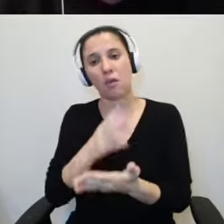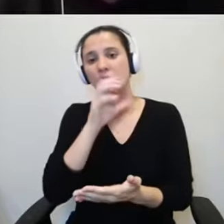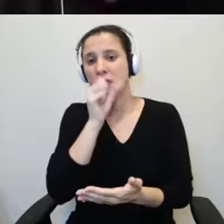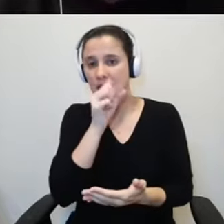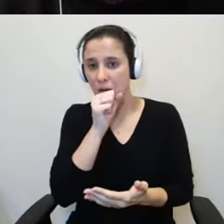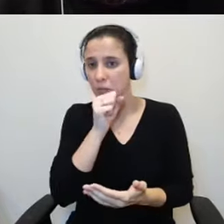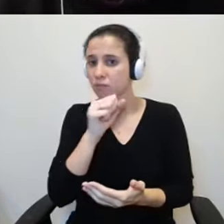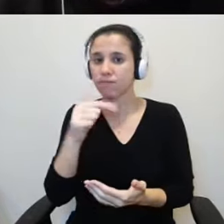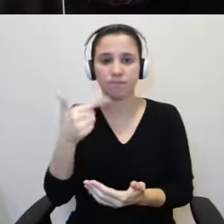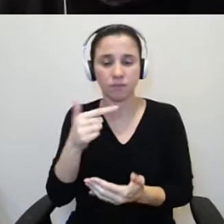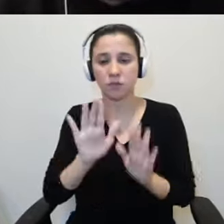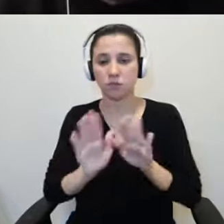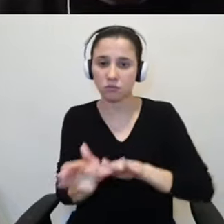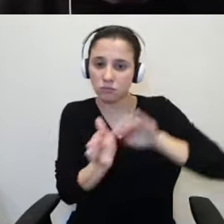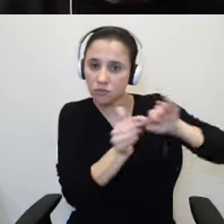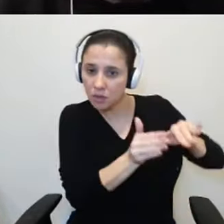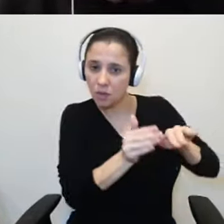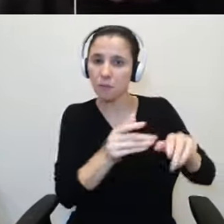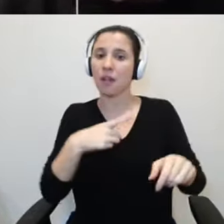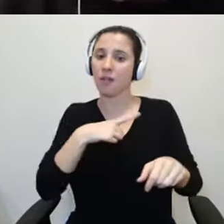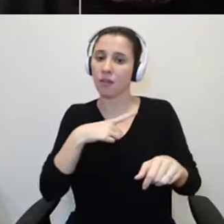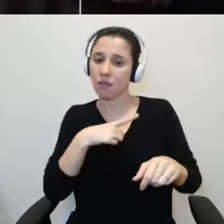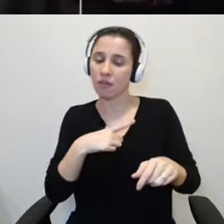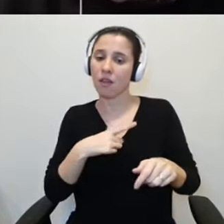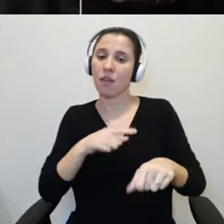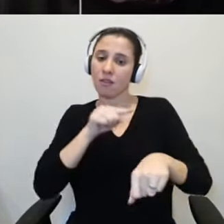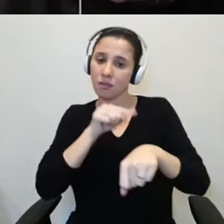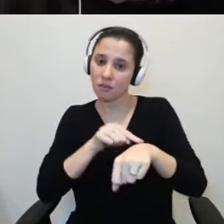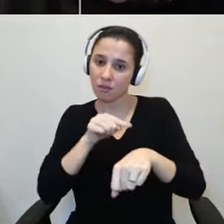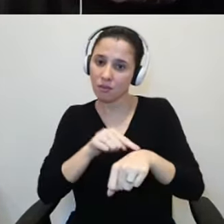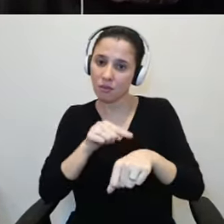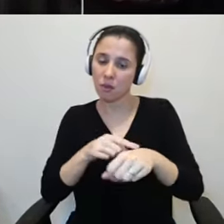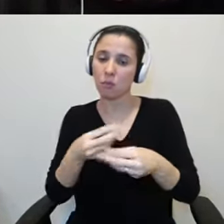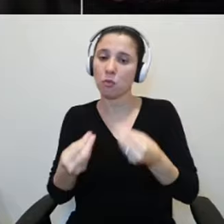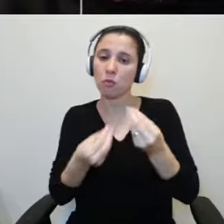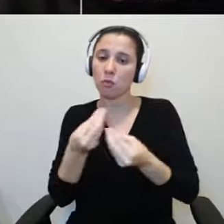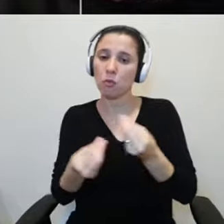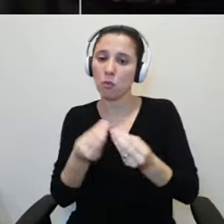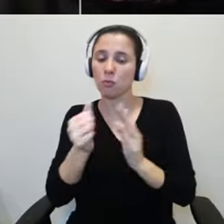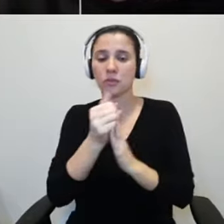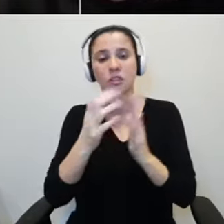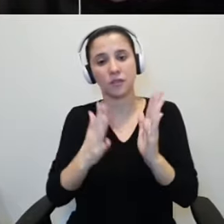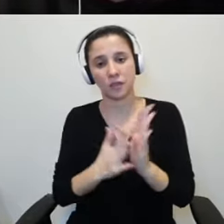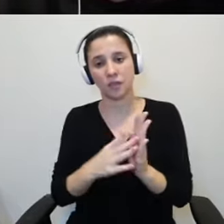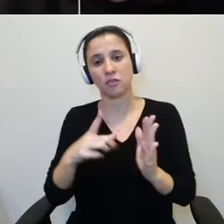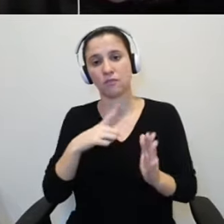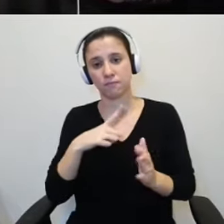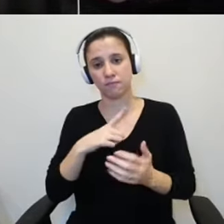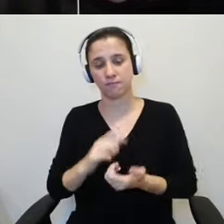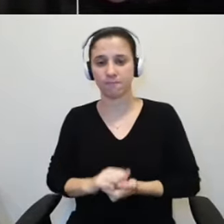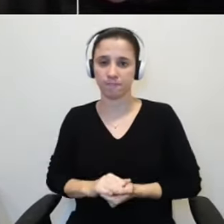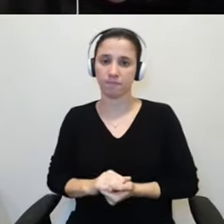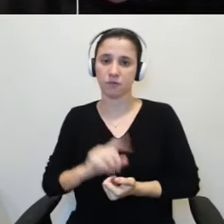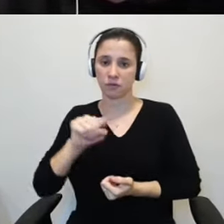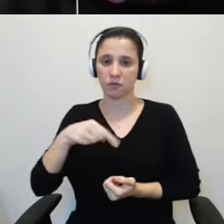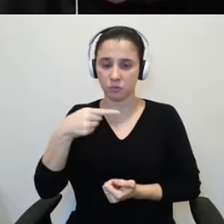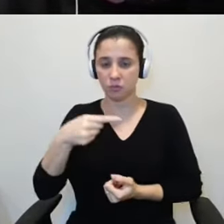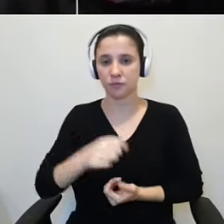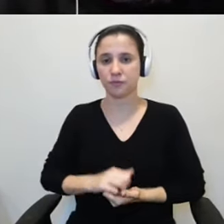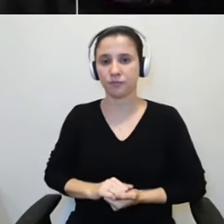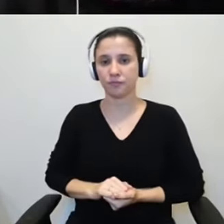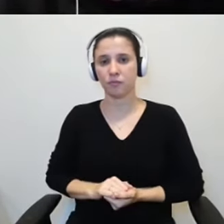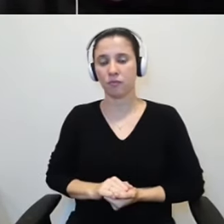tempo para realizar as atividades, de maneira síncrona, né? Diretor, para aqueles que são de outras cidades e moram em